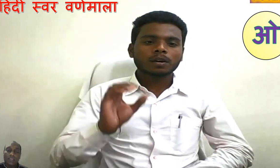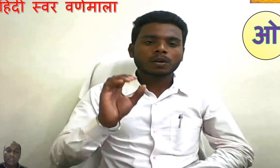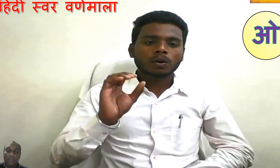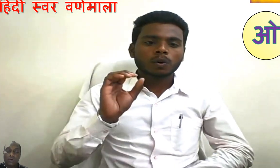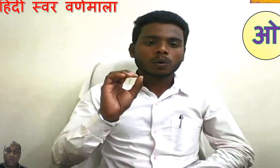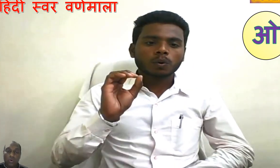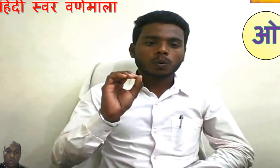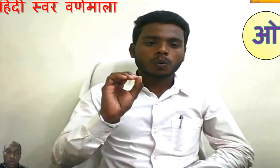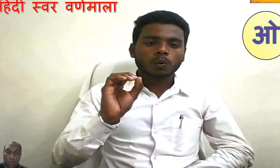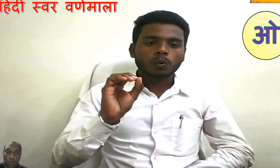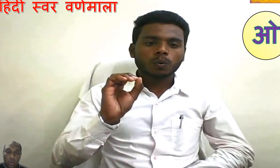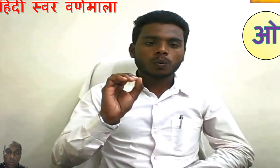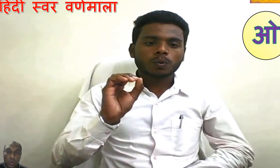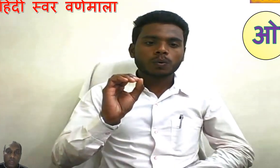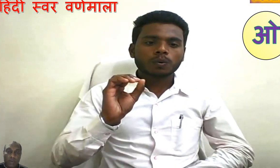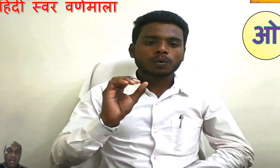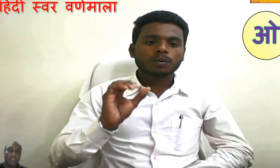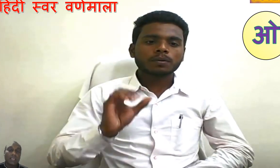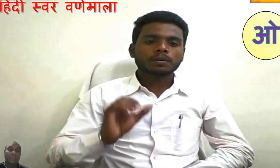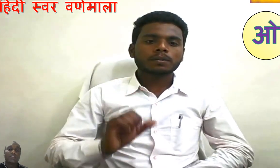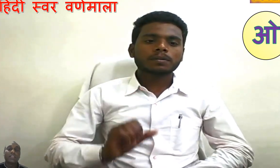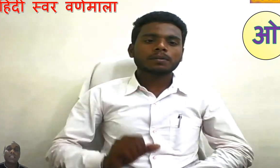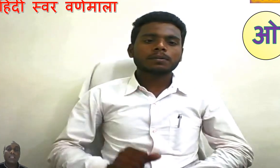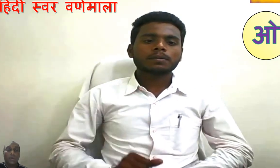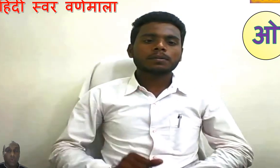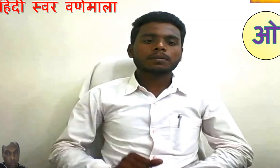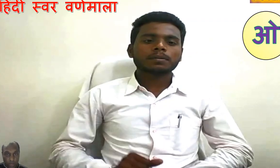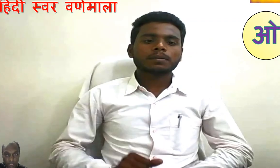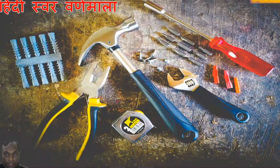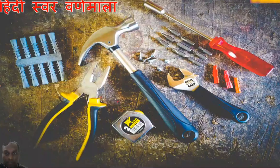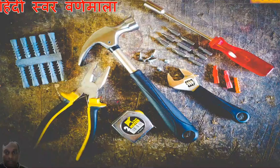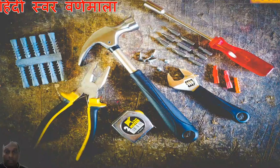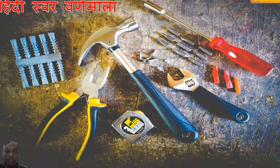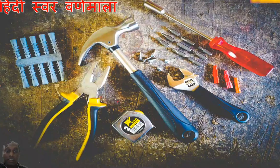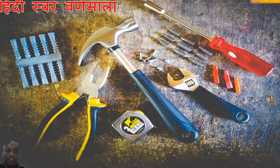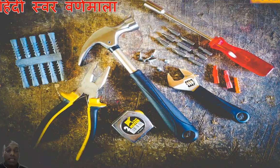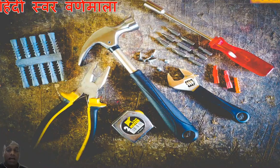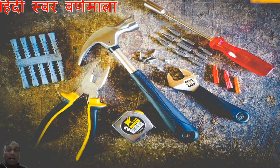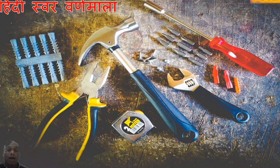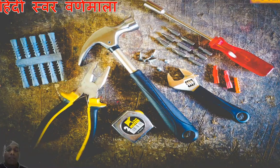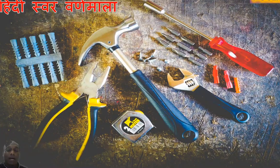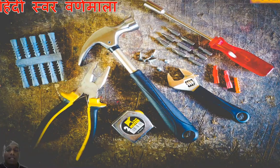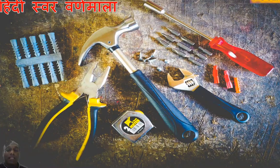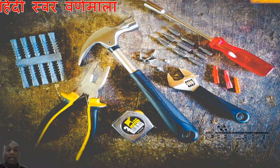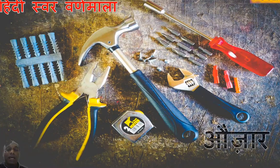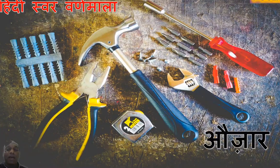इस प्रकार्टे आप देख सकते हैं, इसके बाद आता है